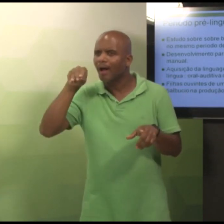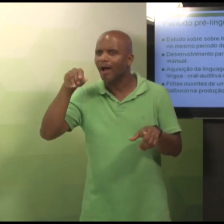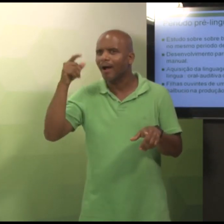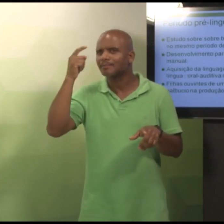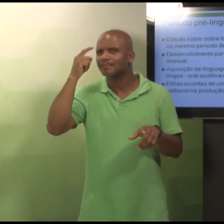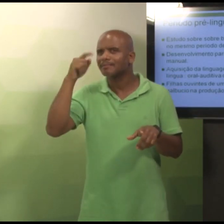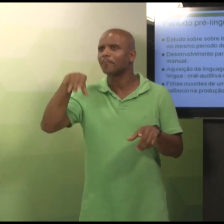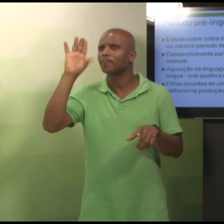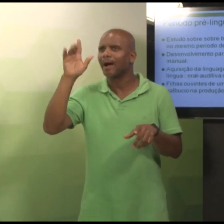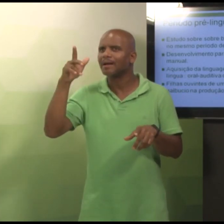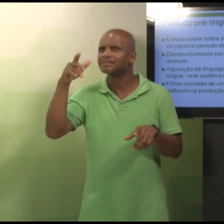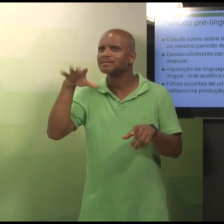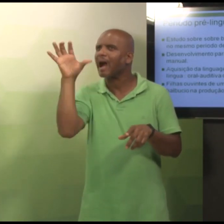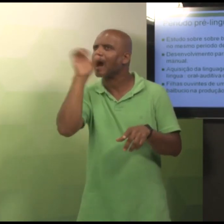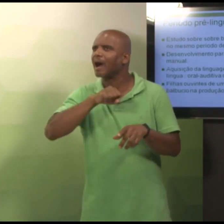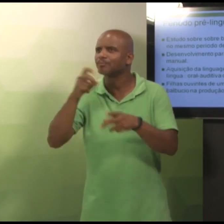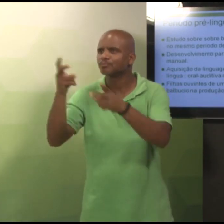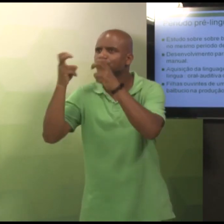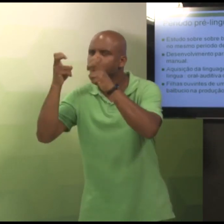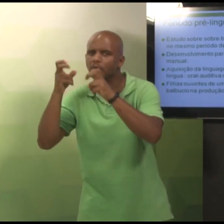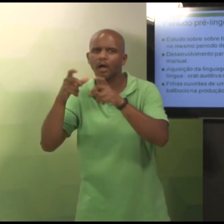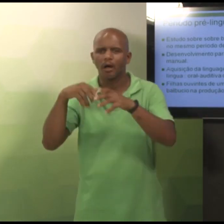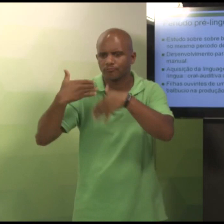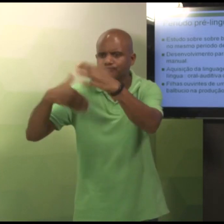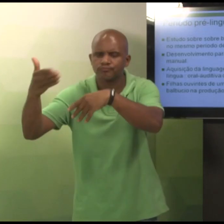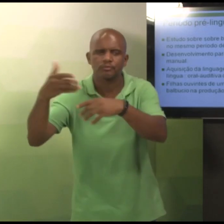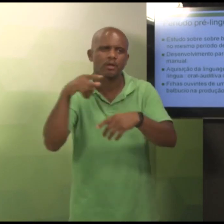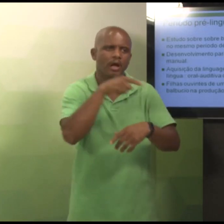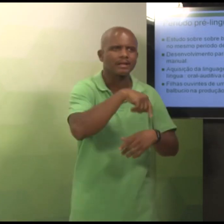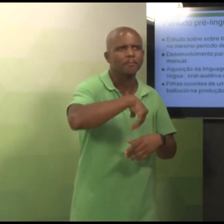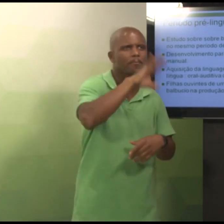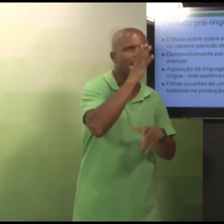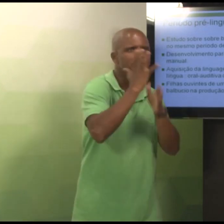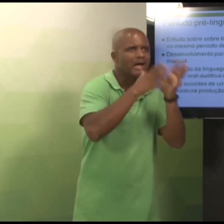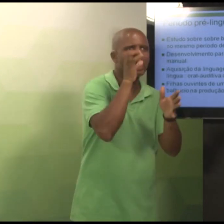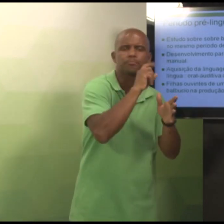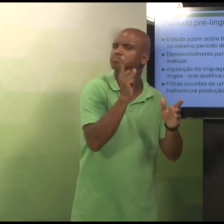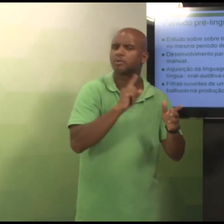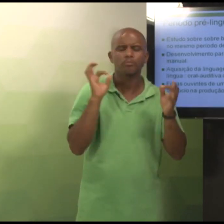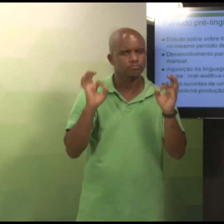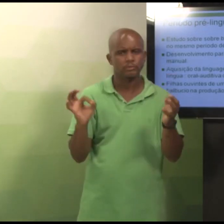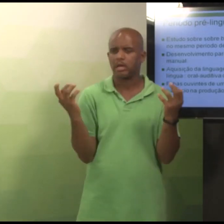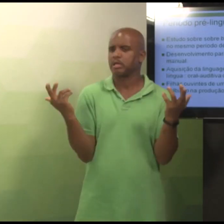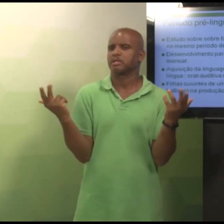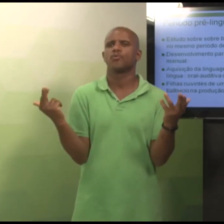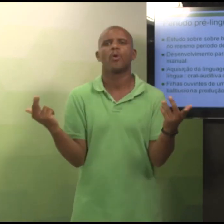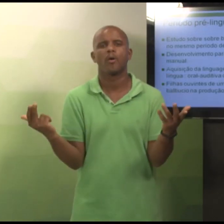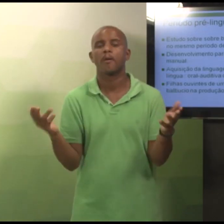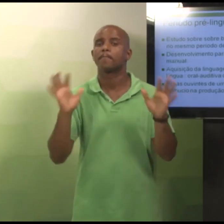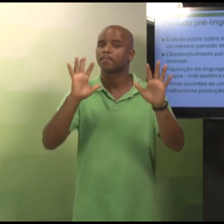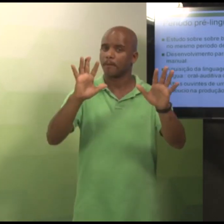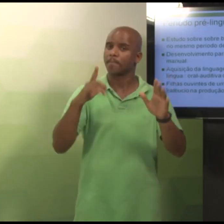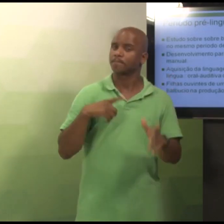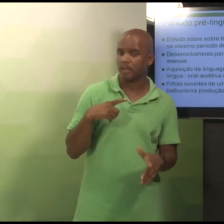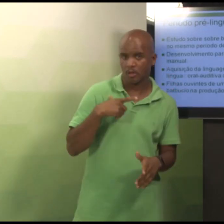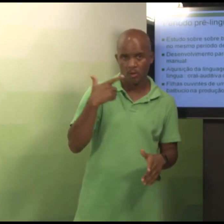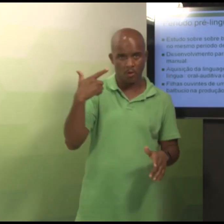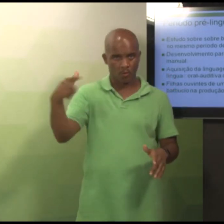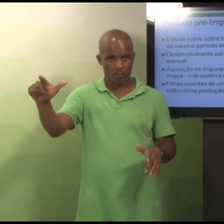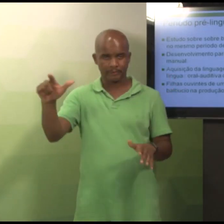pela visão. Às vezes parece que o som ele é mais rápido para ser percebido do que a visão, do que a